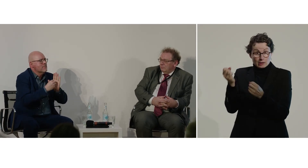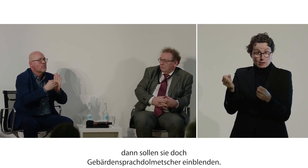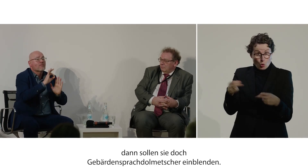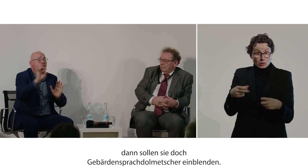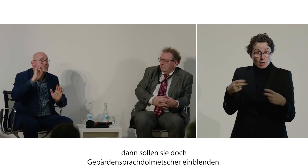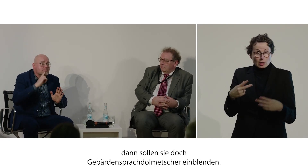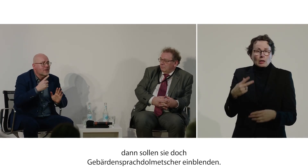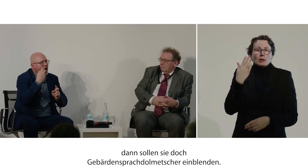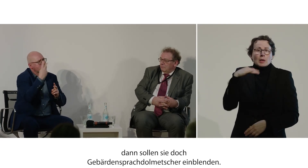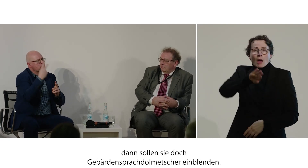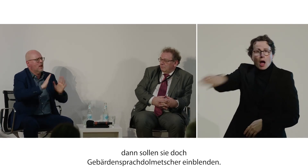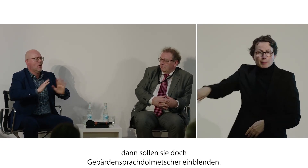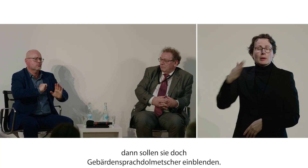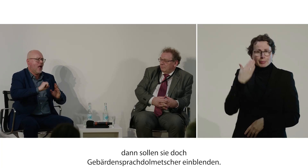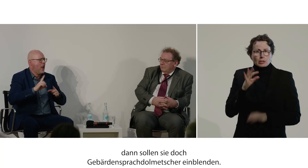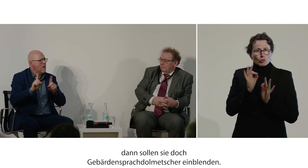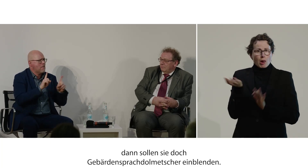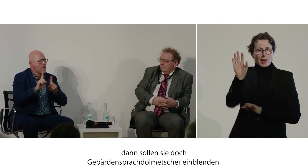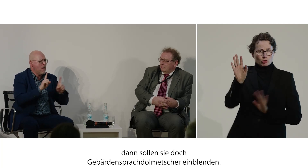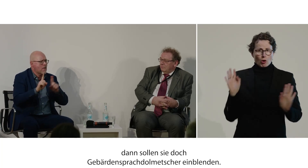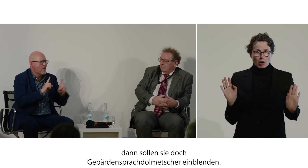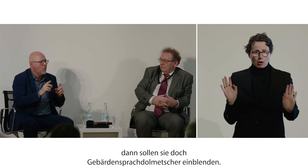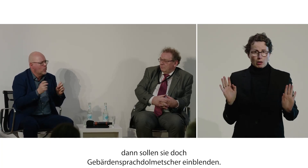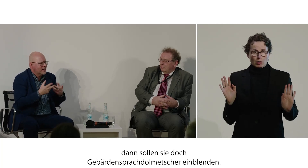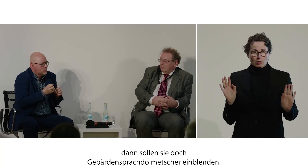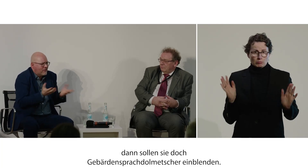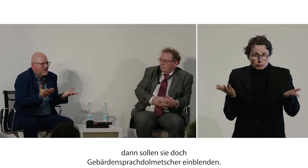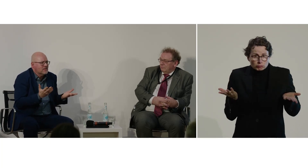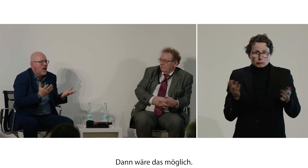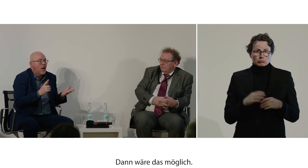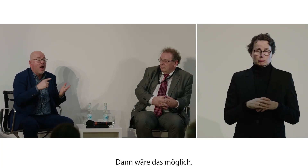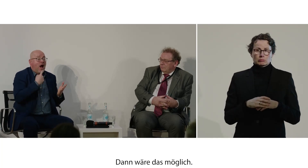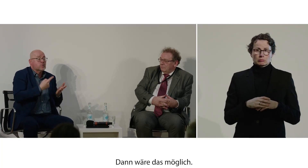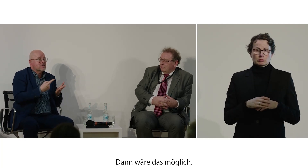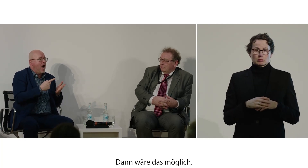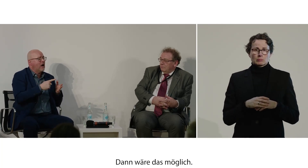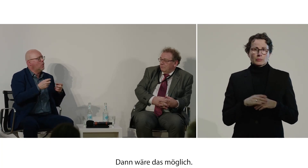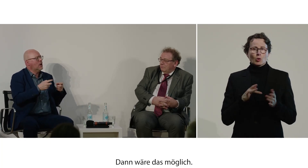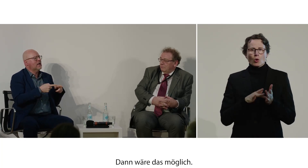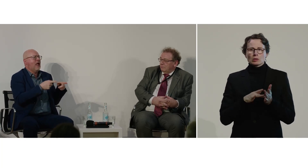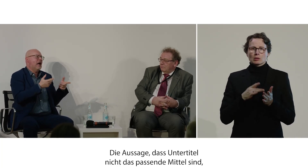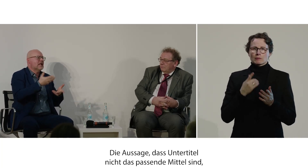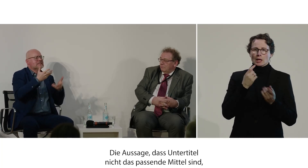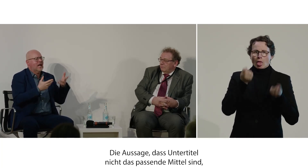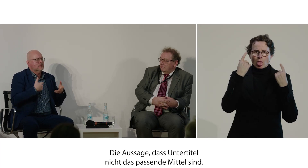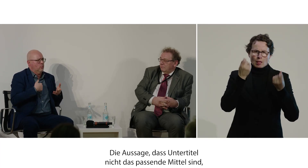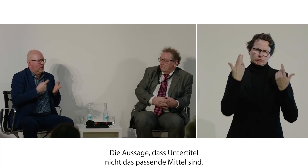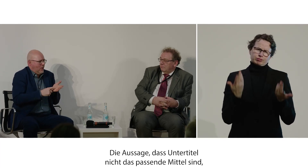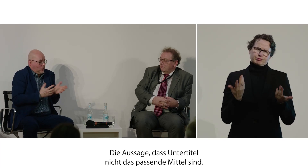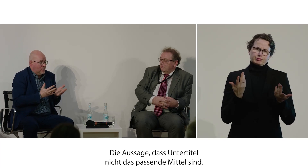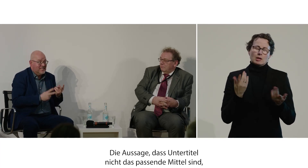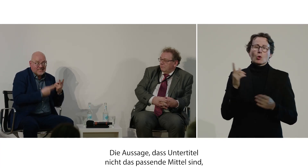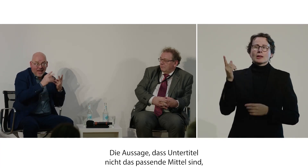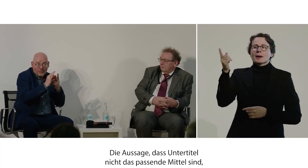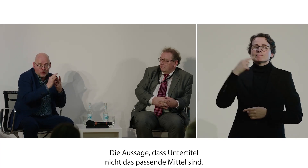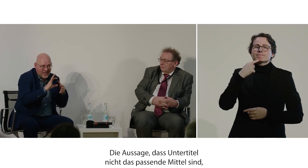erstellen, dann sollen sie doch Gebärdensprachdolmetscher einblenden oder Gebärdensprache überhaupt einblenden. Dann wäre das nämlich möglich. Und die Aussage, dass